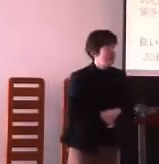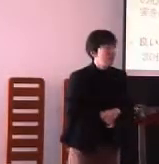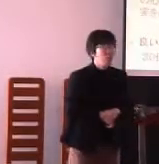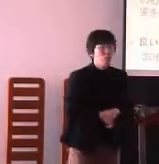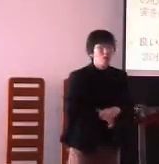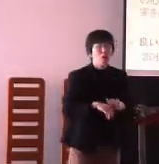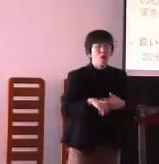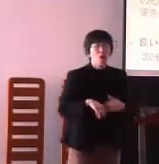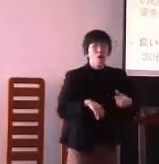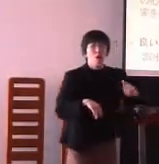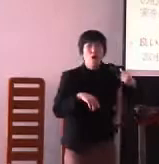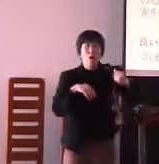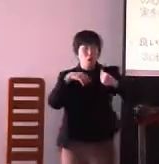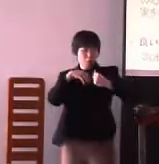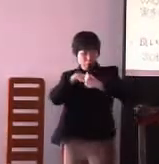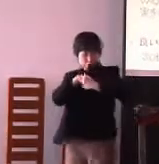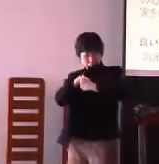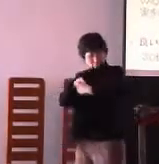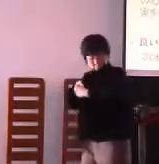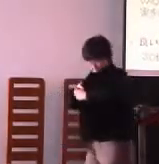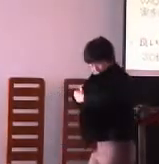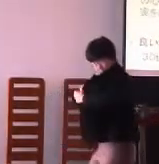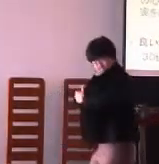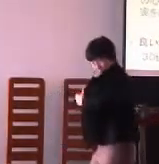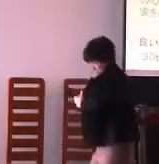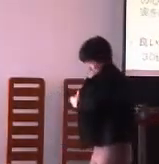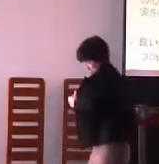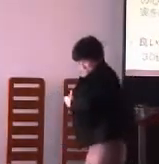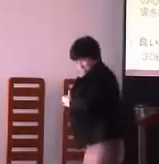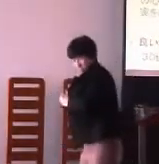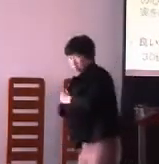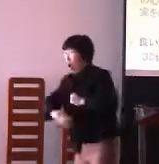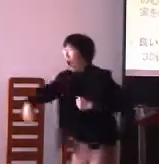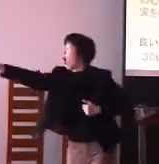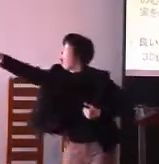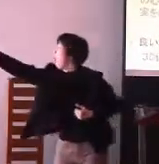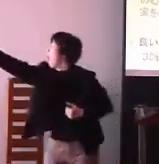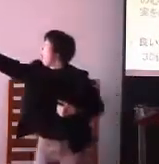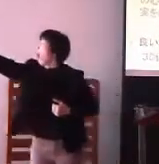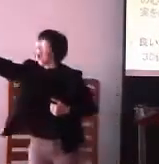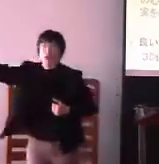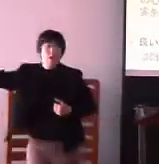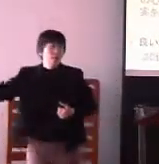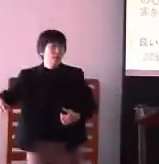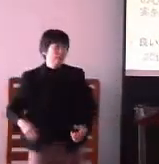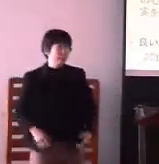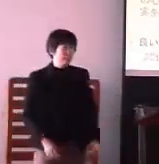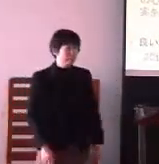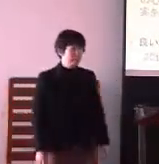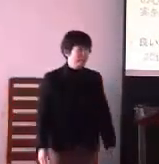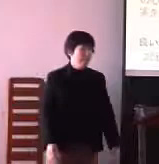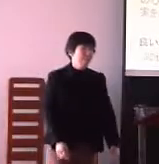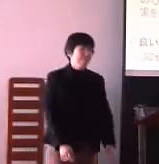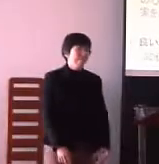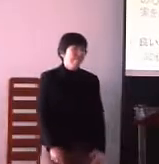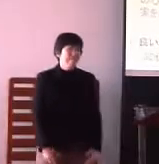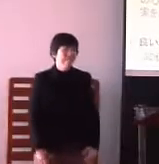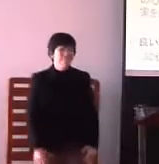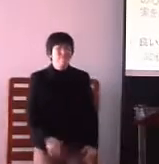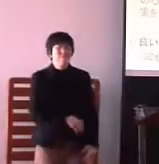ちょっとちょっと隠すことなく豊かにある御霊の実を